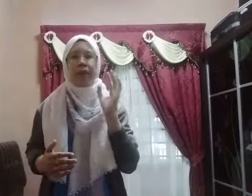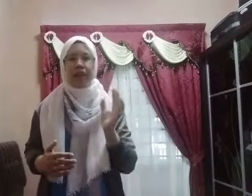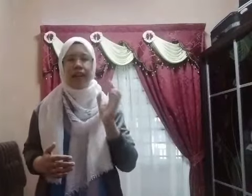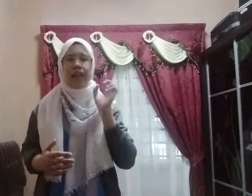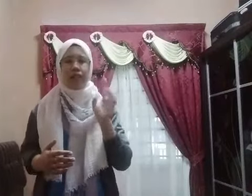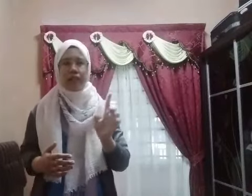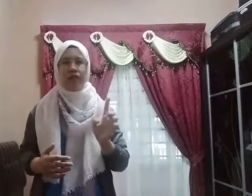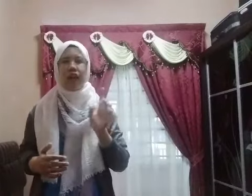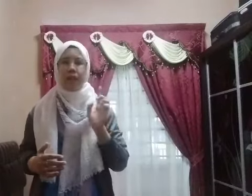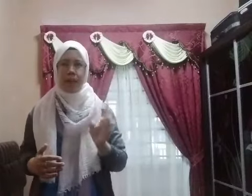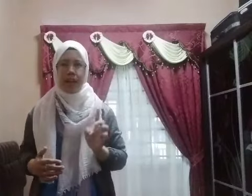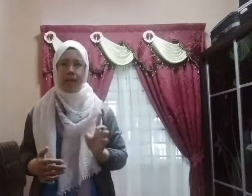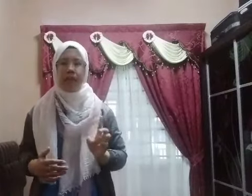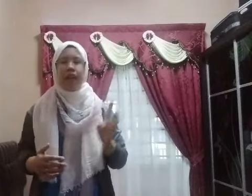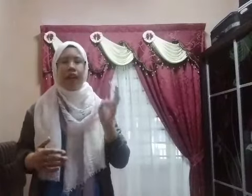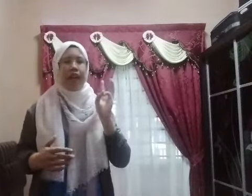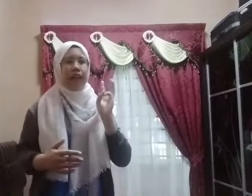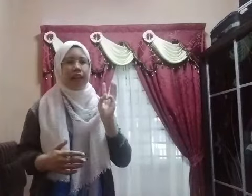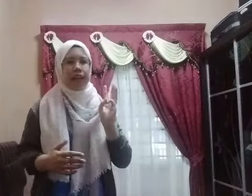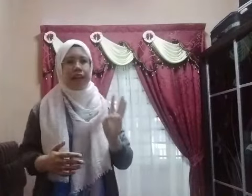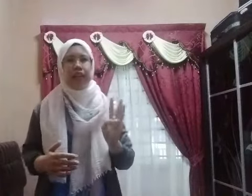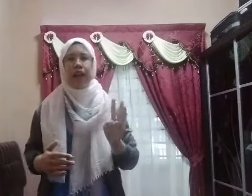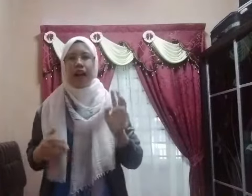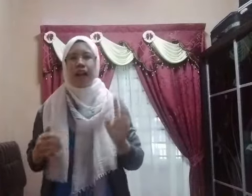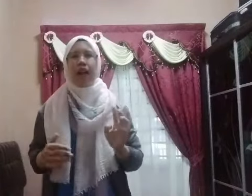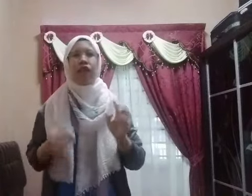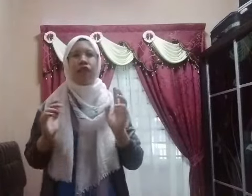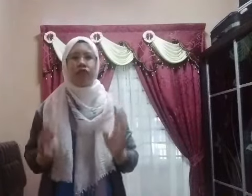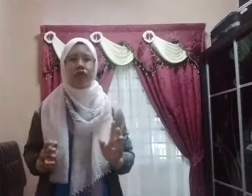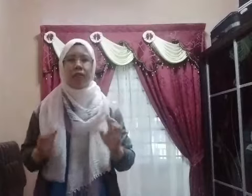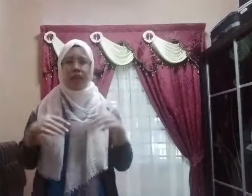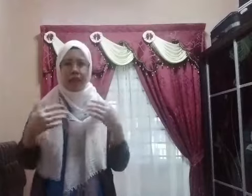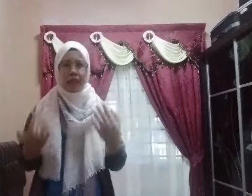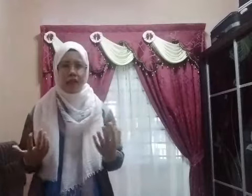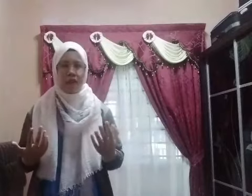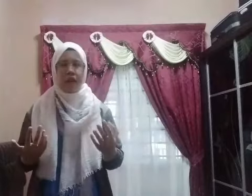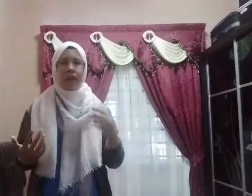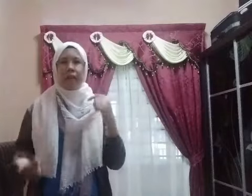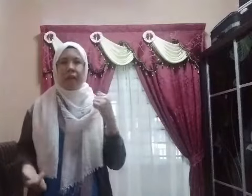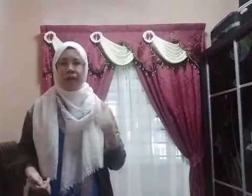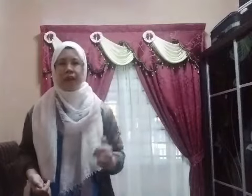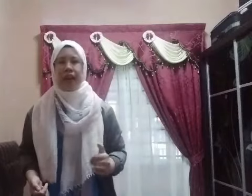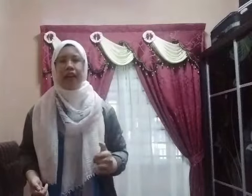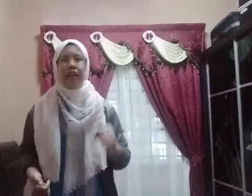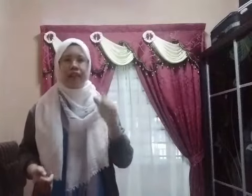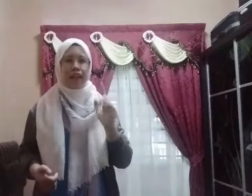membangunkan satu-satu ABBM. Dan yang ketiga adalah untuk mereka bentuk dan membangunkan satu